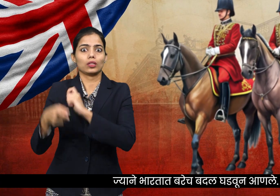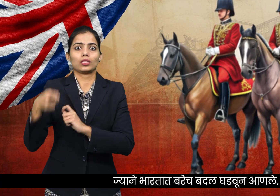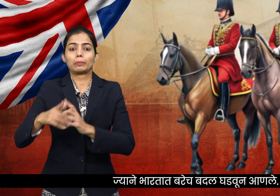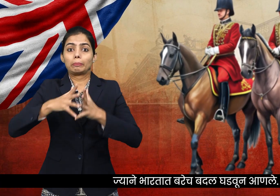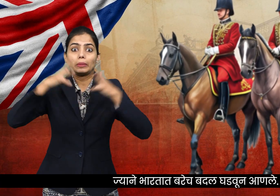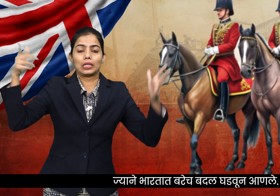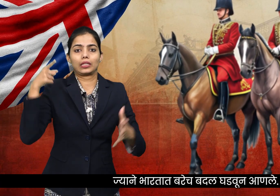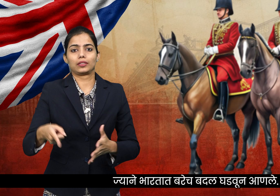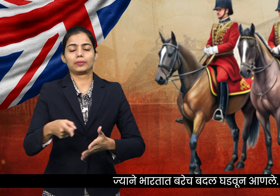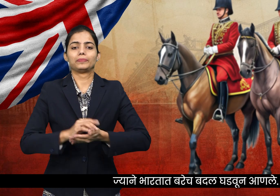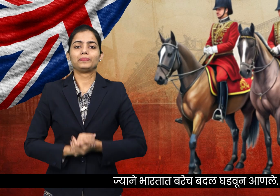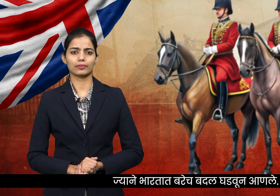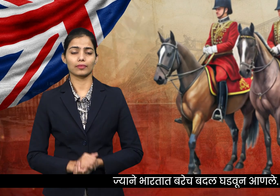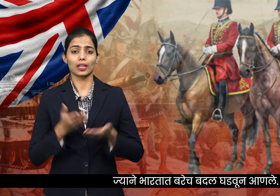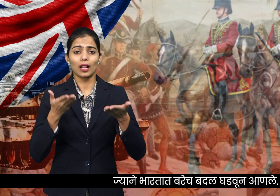आणले.